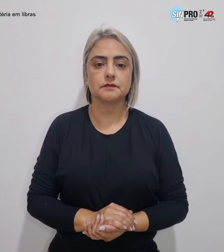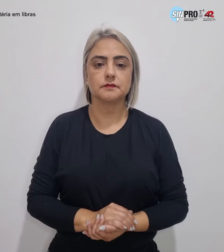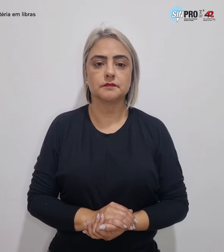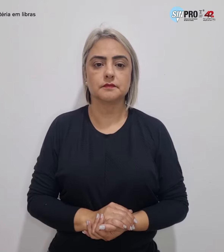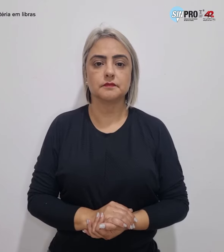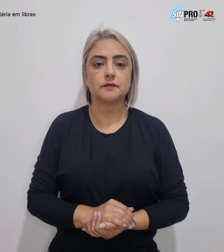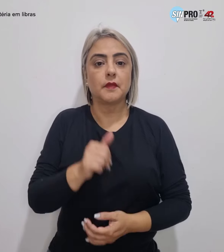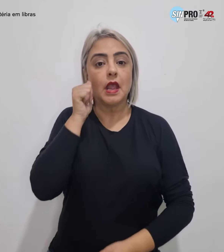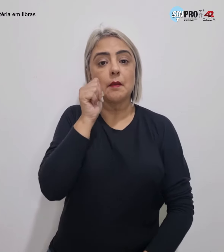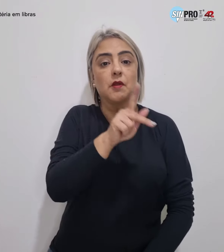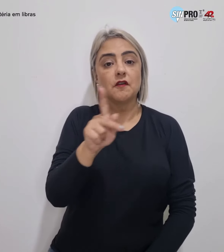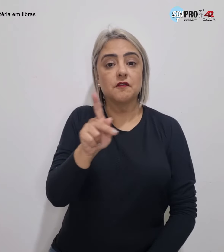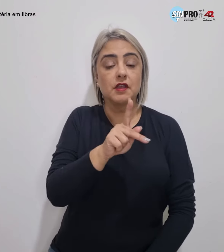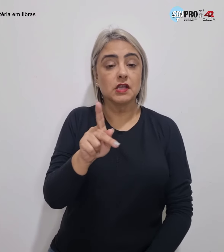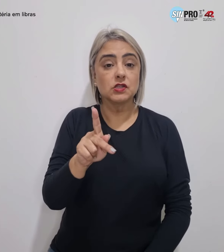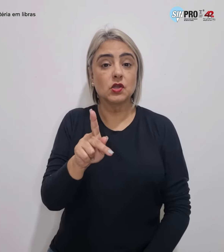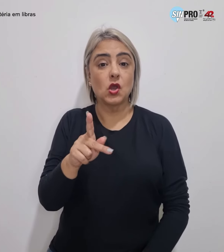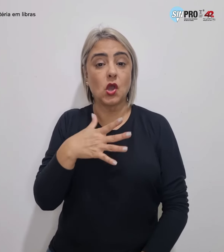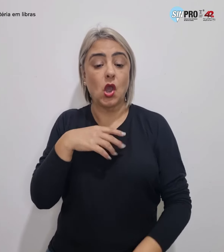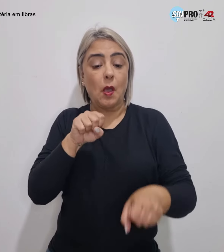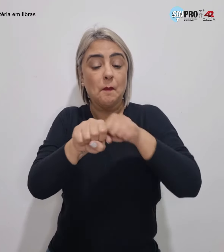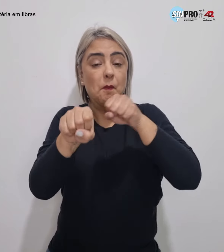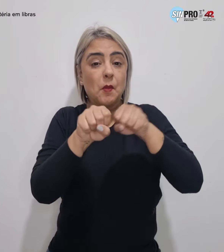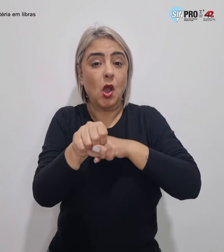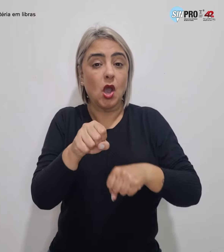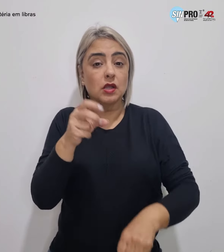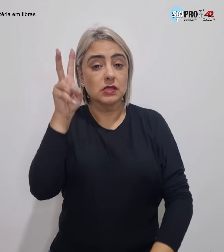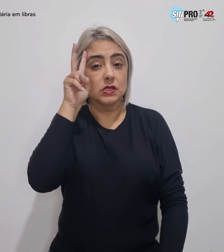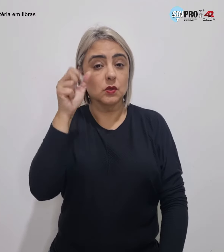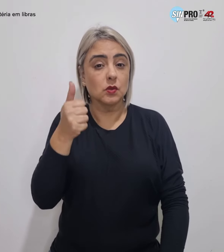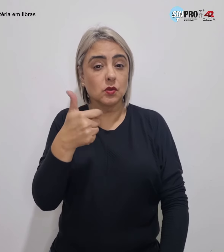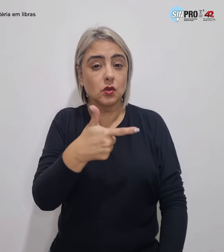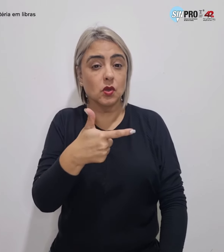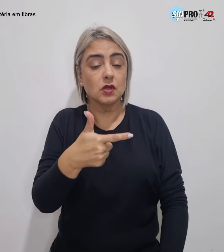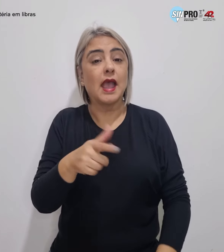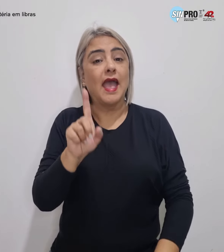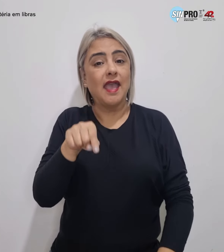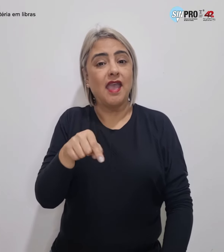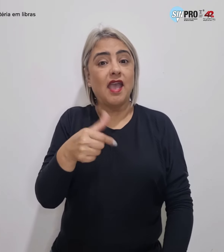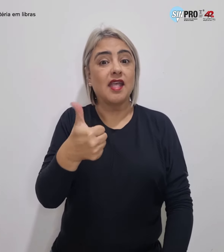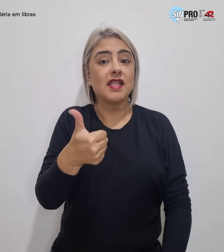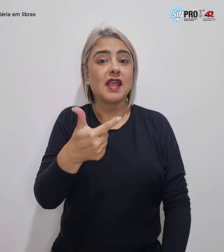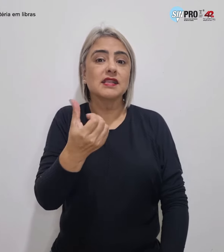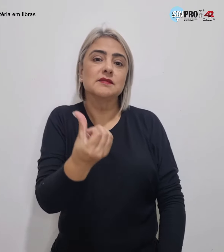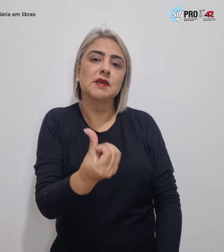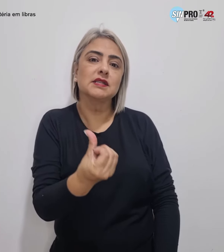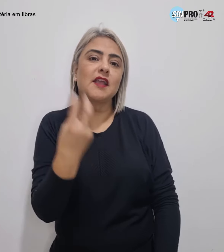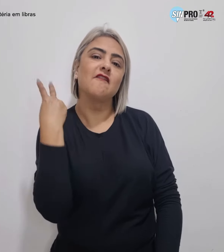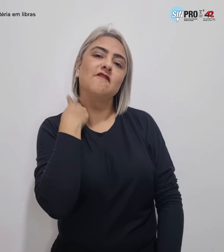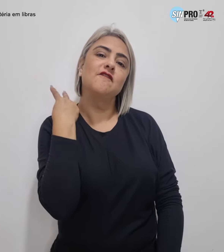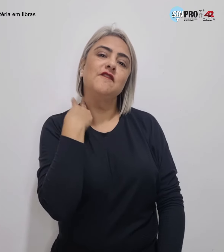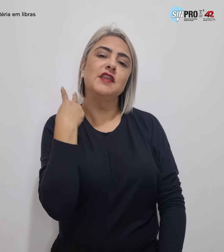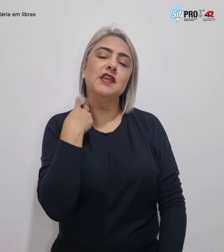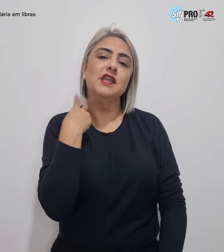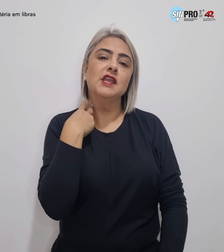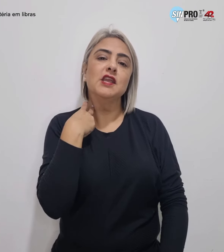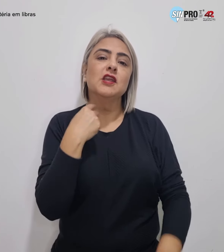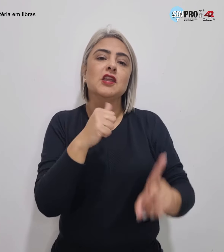professora assassinada nessa segunda Doze é a décima sexta vítima de feminicídio no Distrito Federal